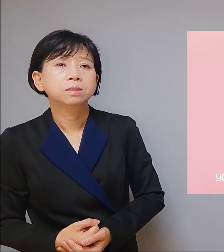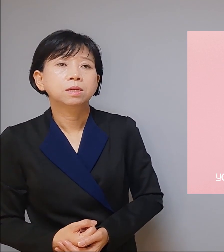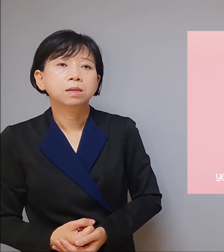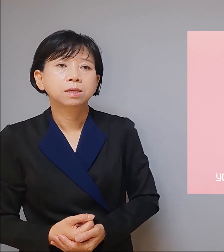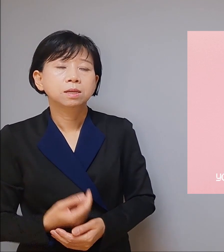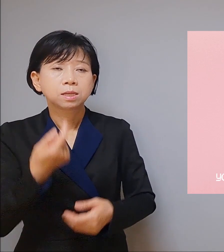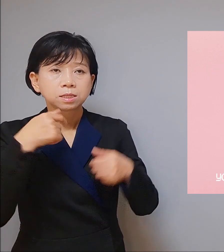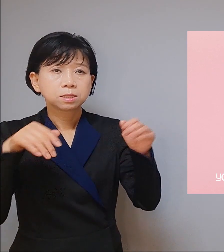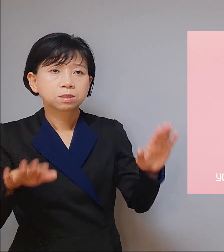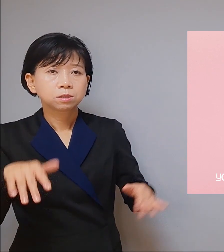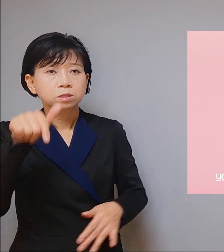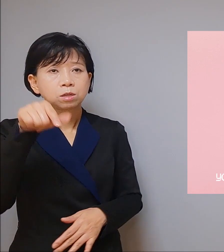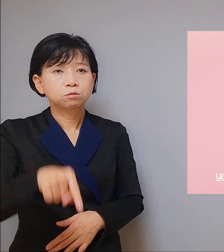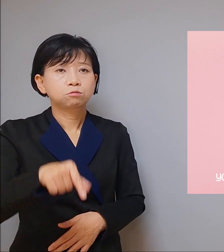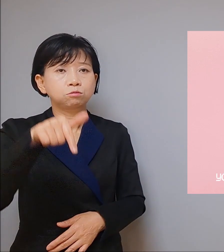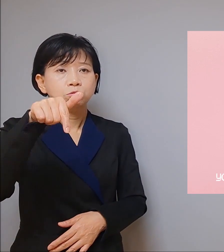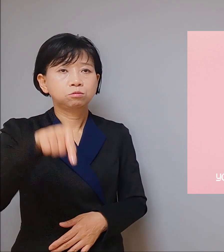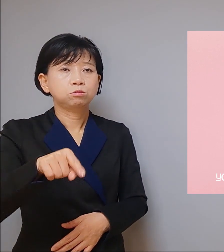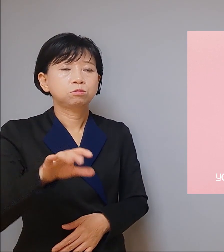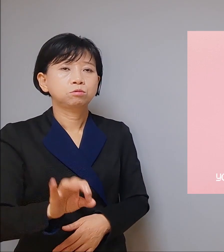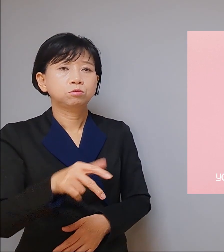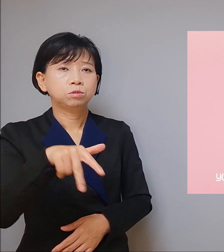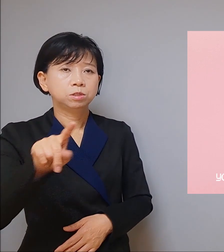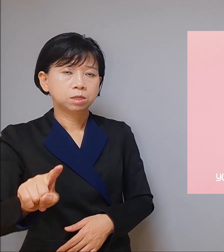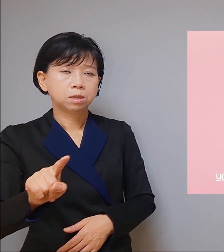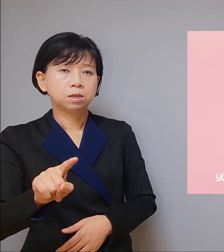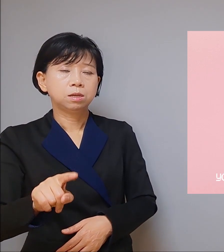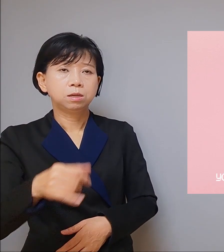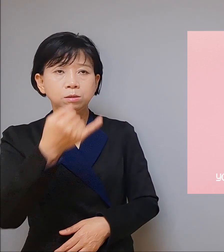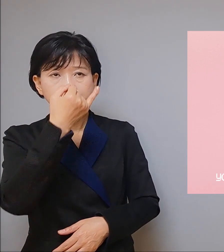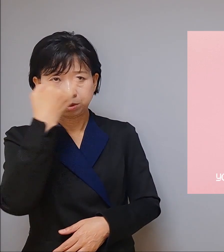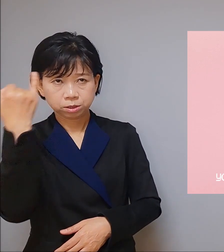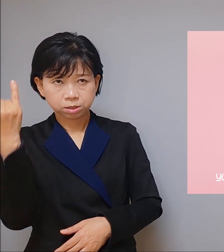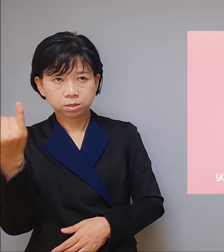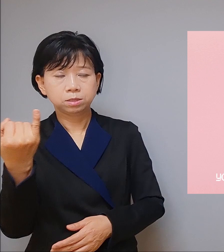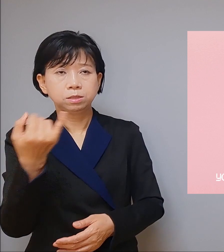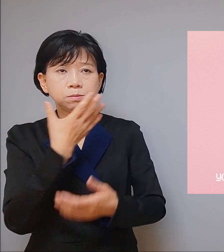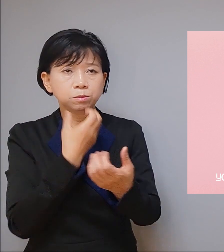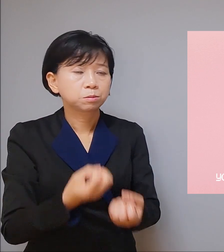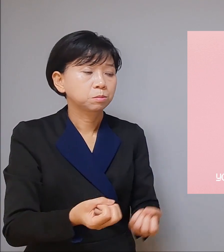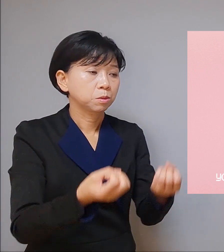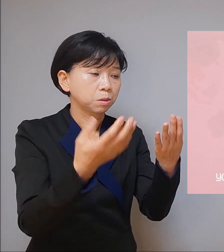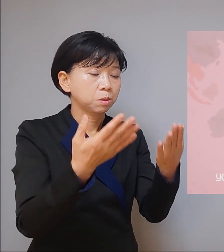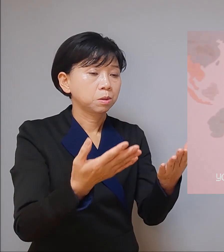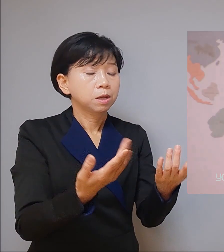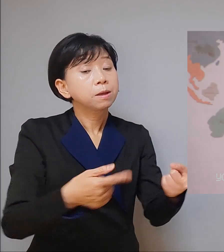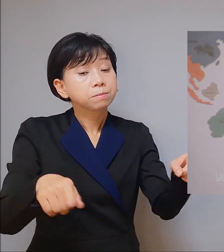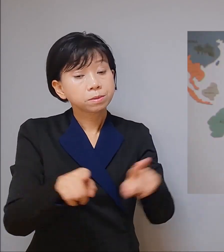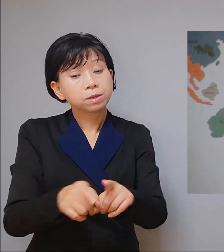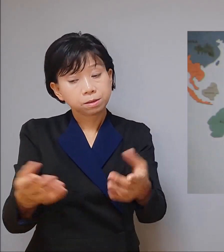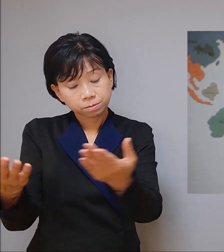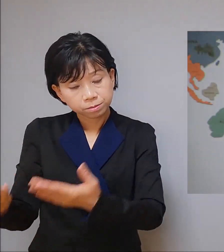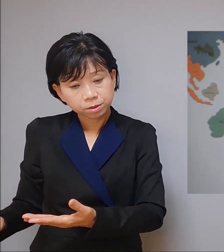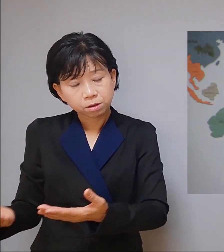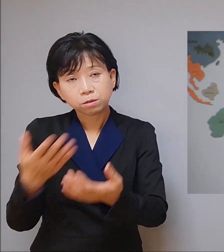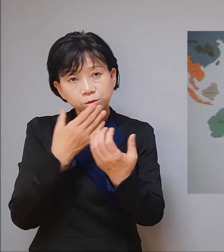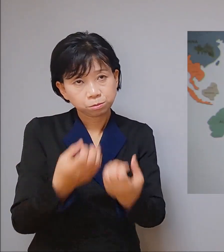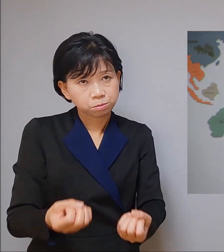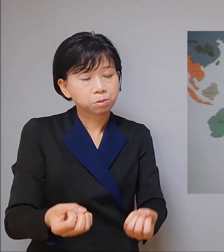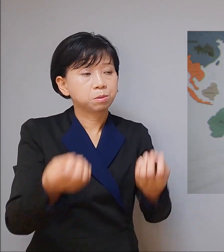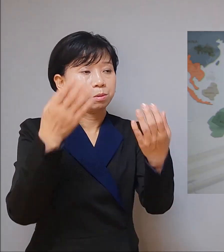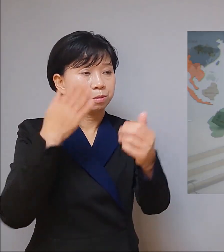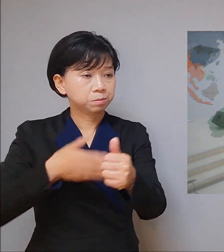구공자 권사님 같이들 나오셔서요. 네네 같이 우리 나오셔서 우리 축복하겠습니다. 환영합니다. 주의